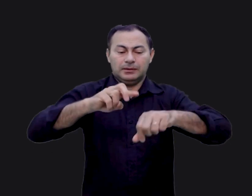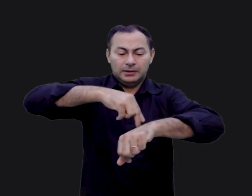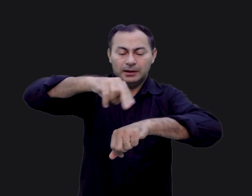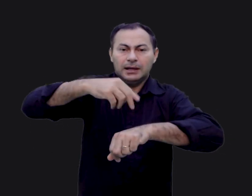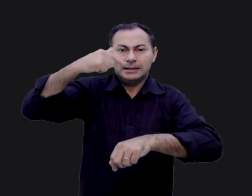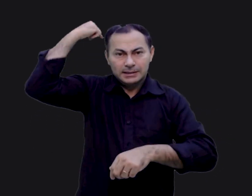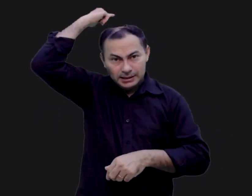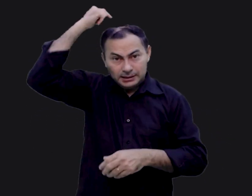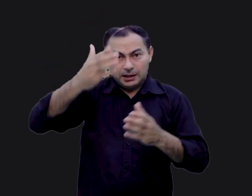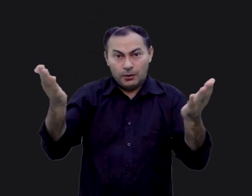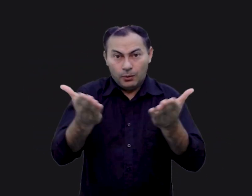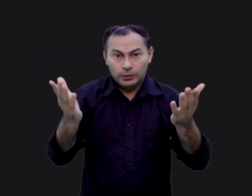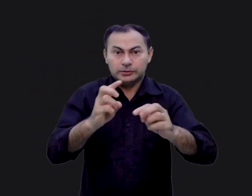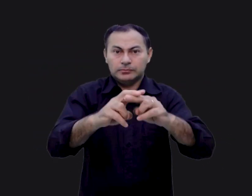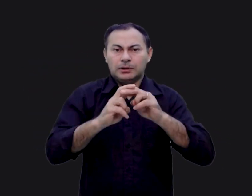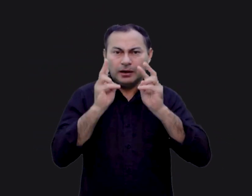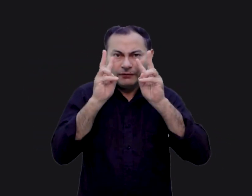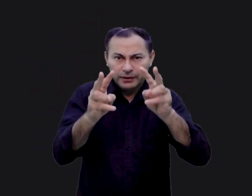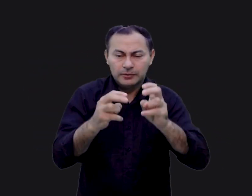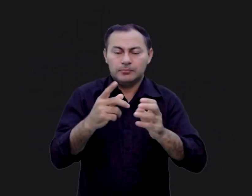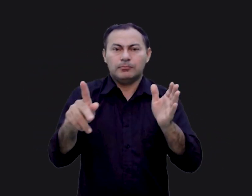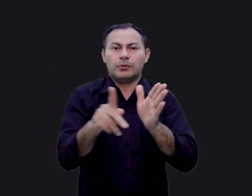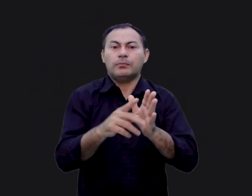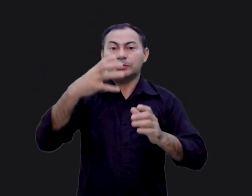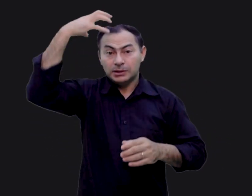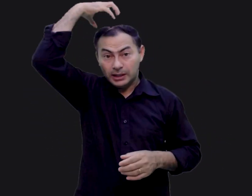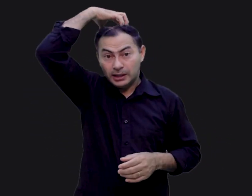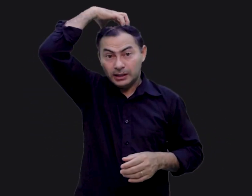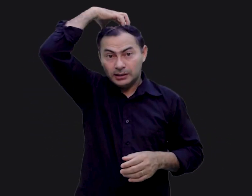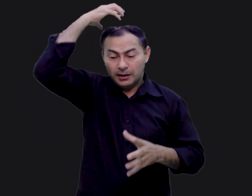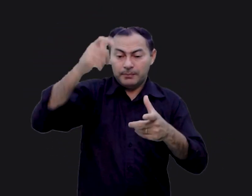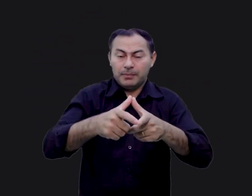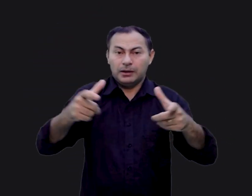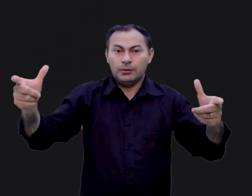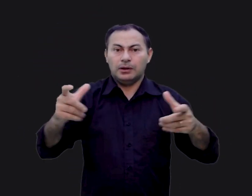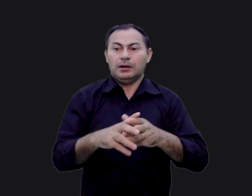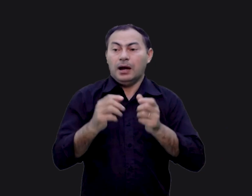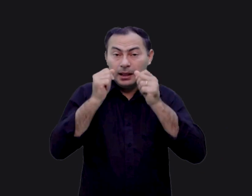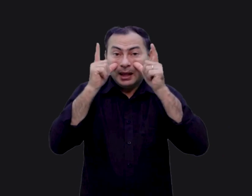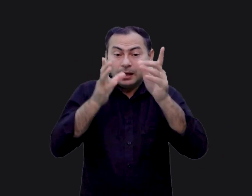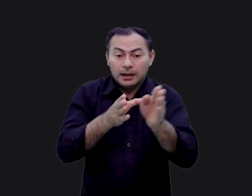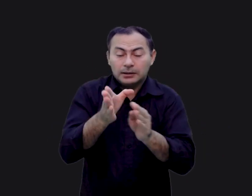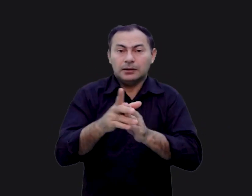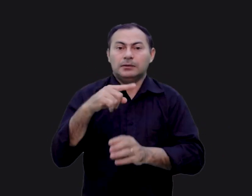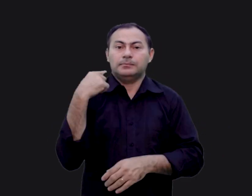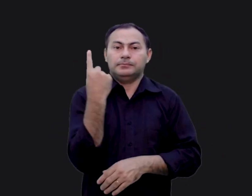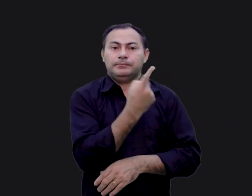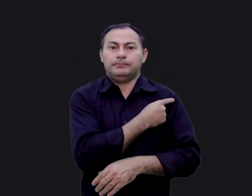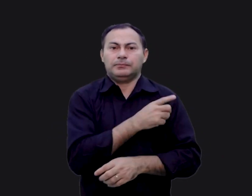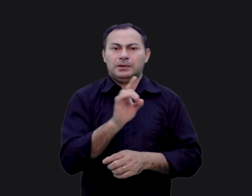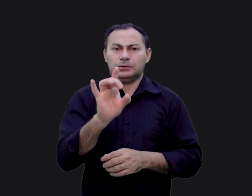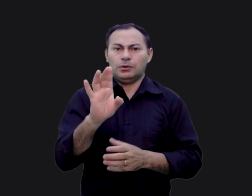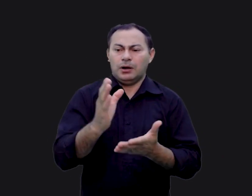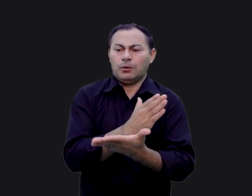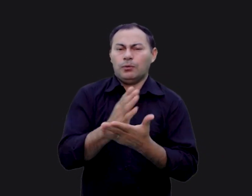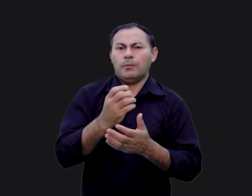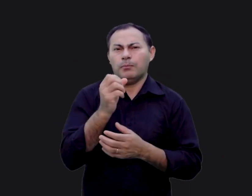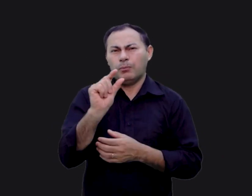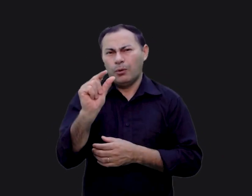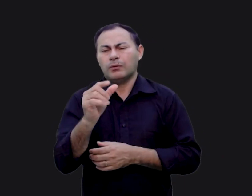igreja uma nação santa hoje. Por isso, observe os próprios reis. A maioria deles são alertas para nós. Apenas alguns